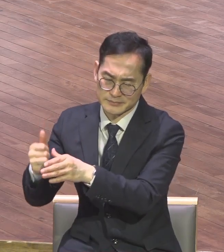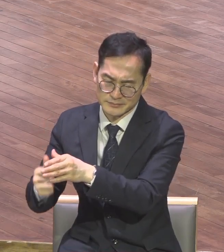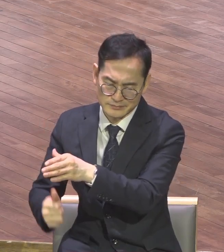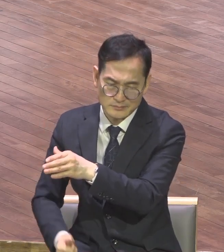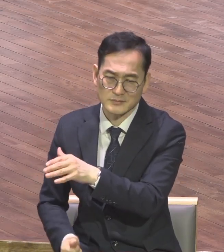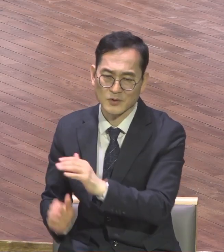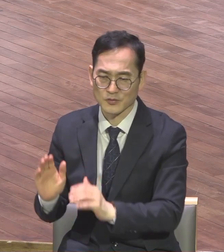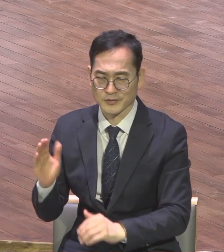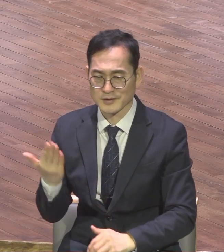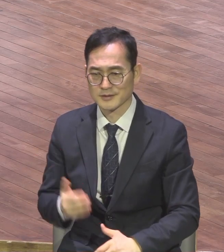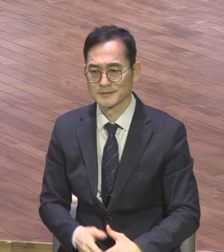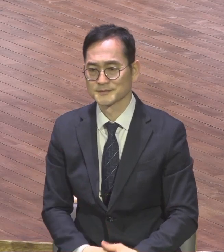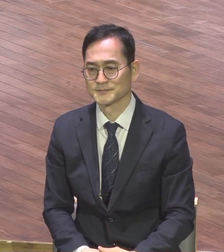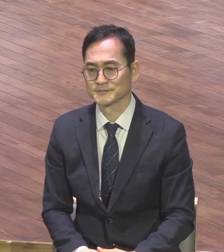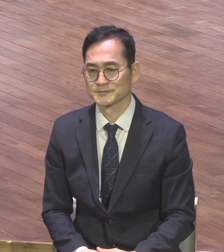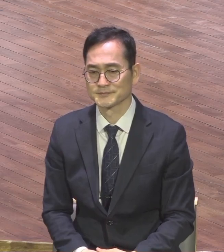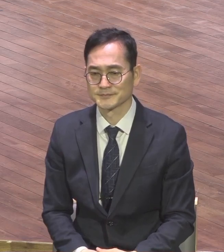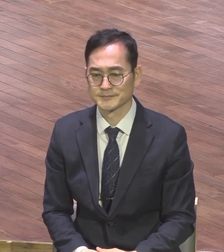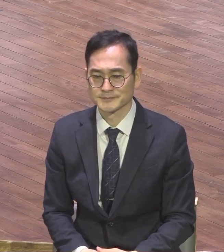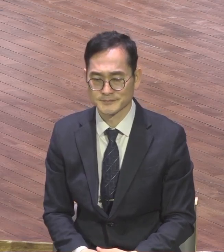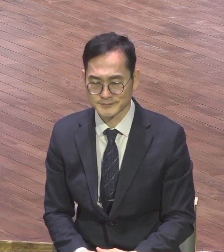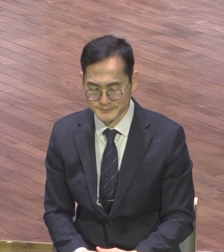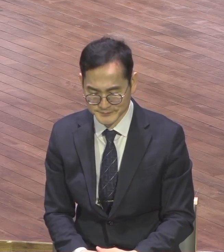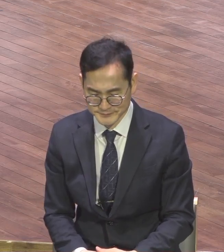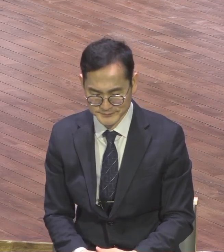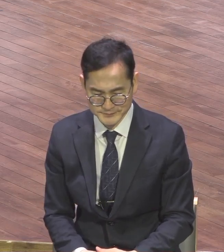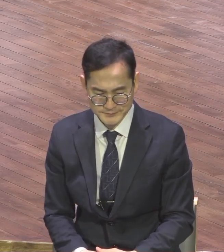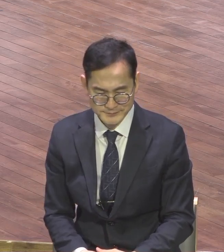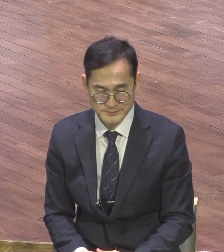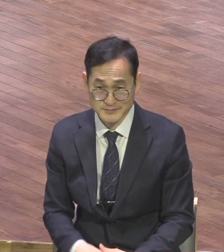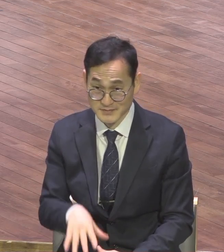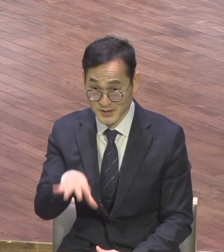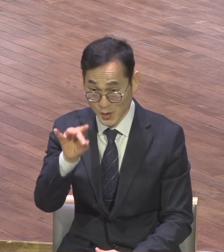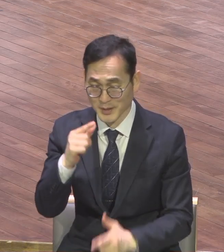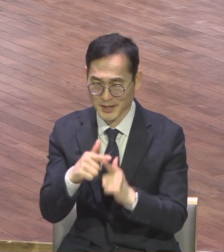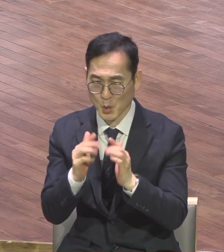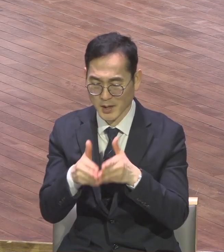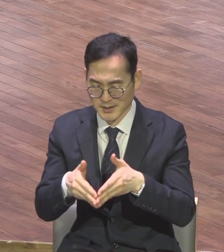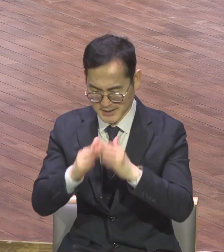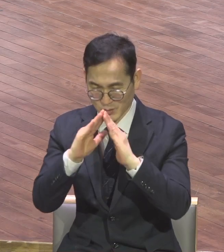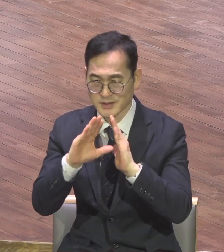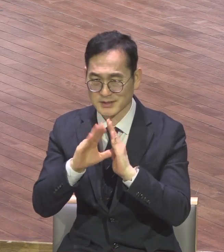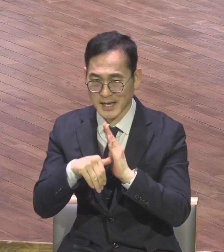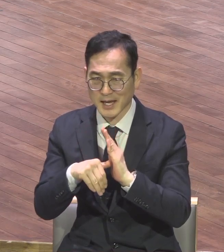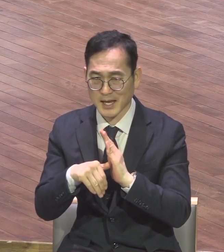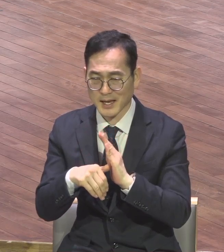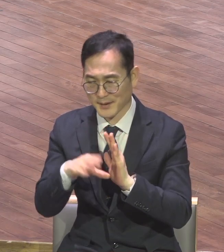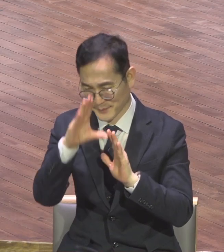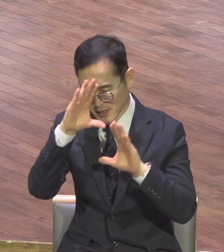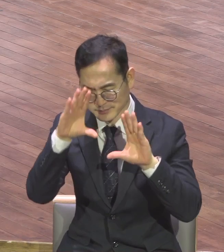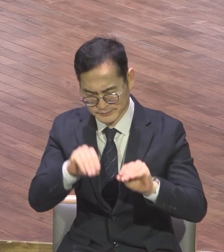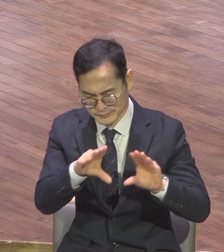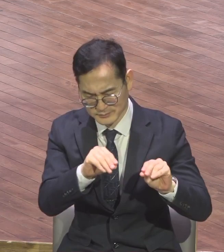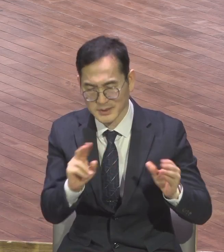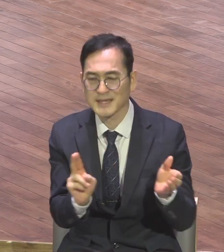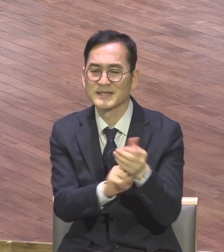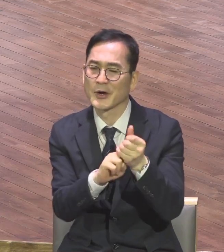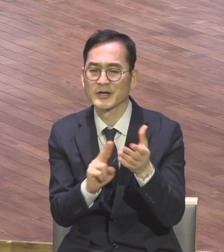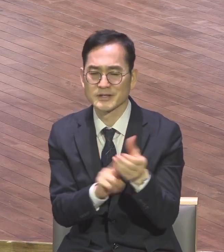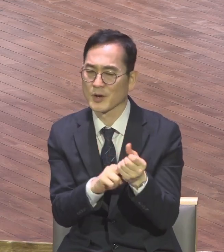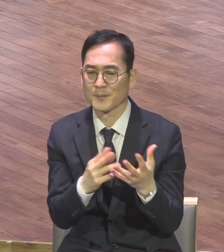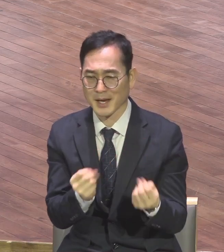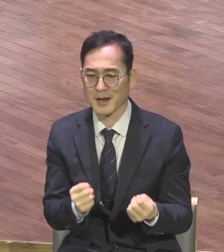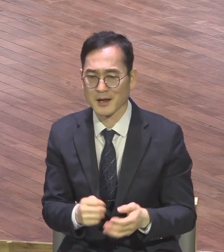제가 말씀드렸잖아요. 개척교회 초기하면서 치유역사가 많이 났어요. 뭐 개척하다 보니까